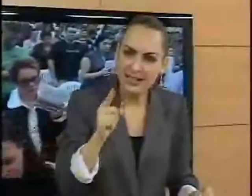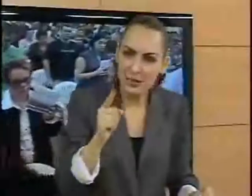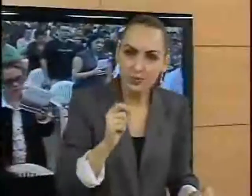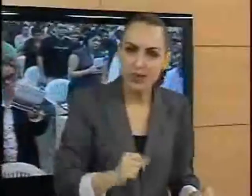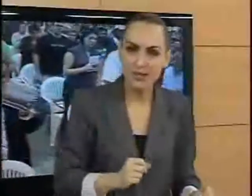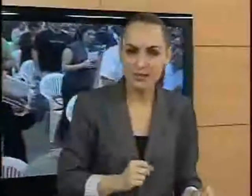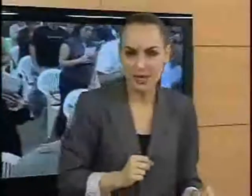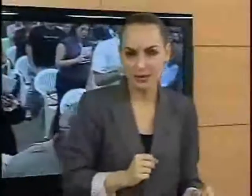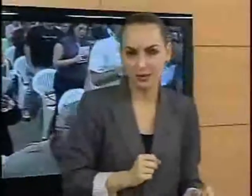com pensamento.